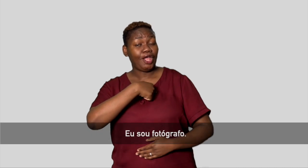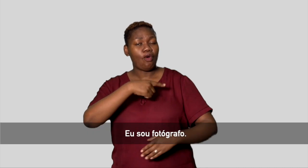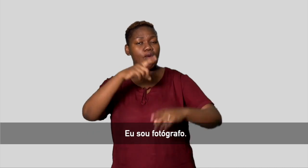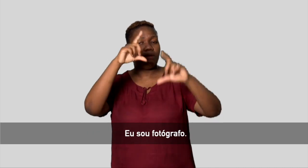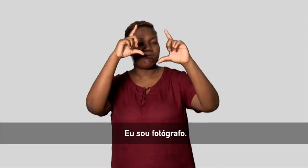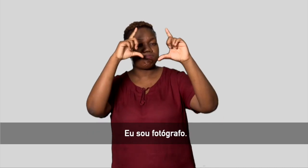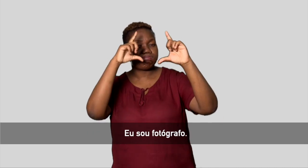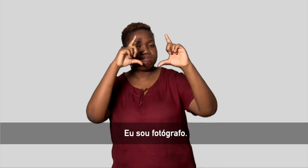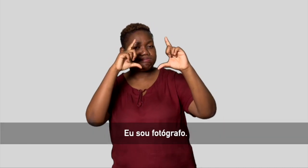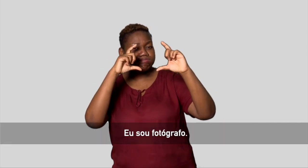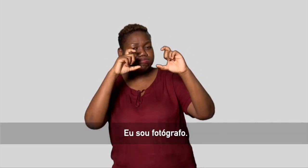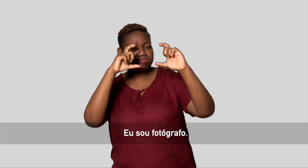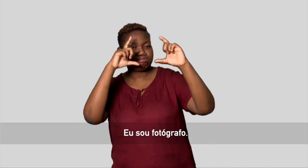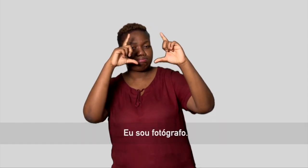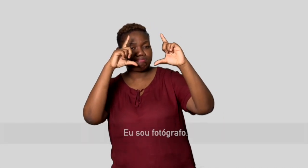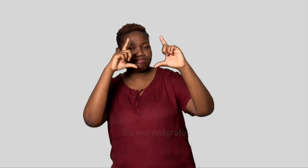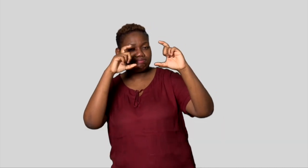Eu sou fotógrafo.